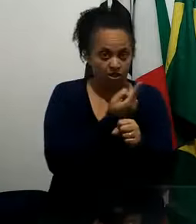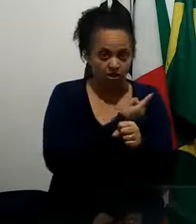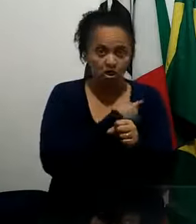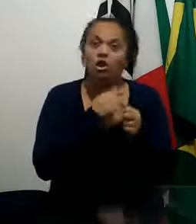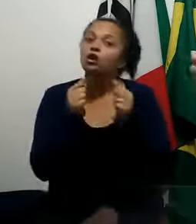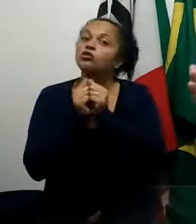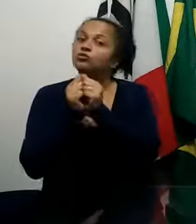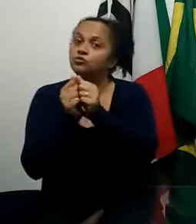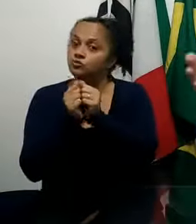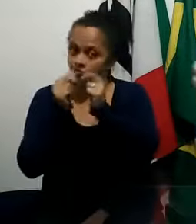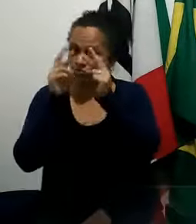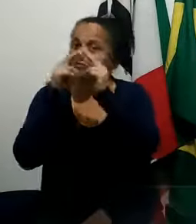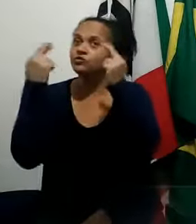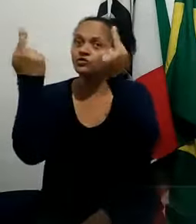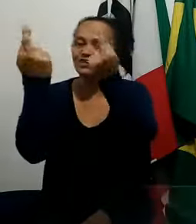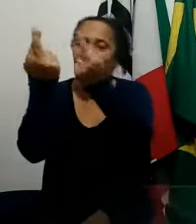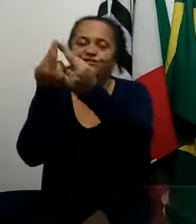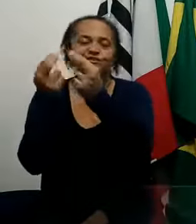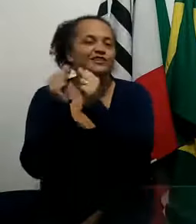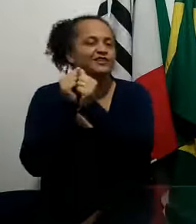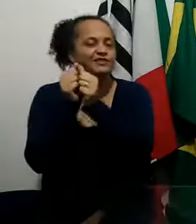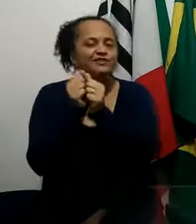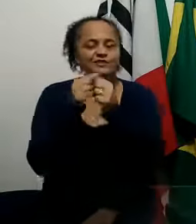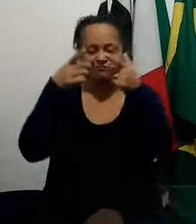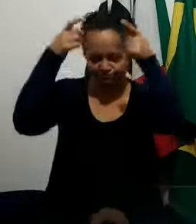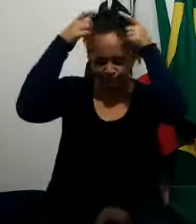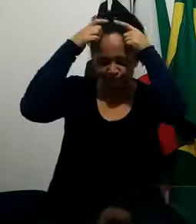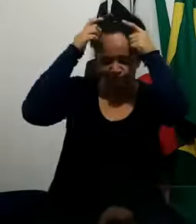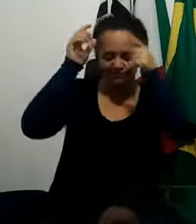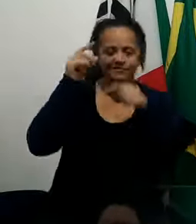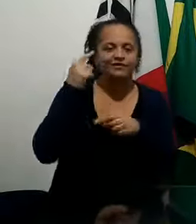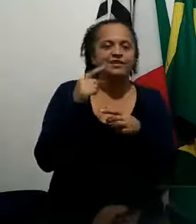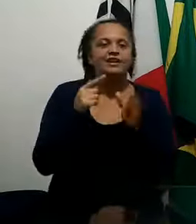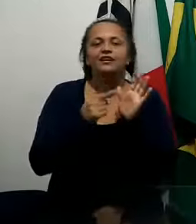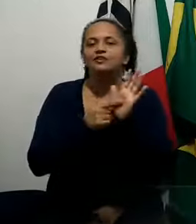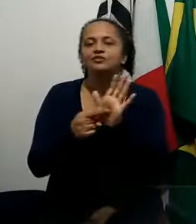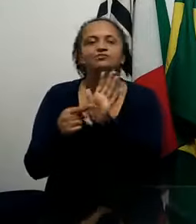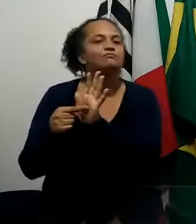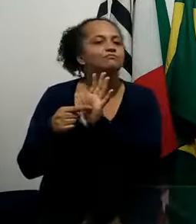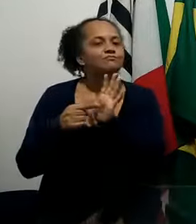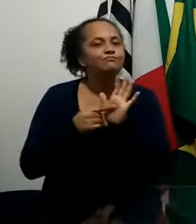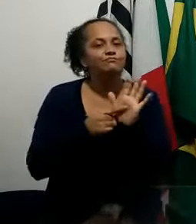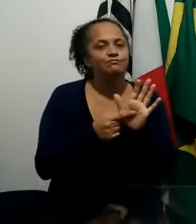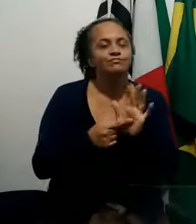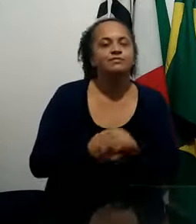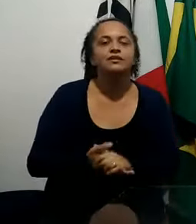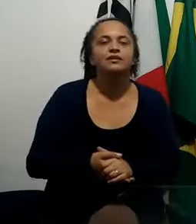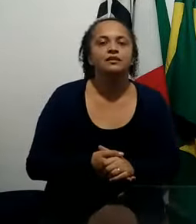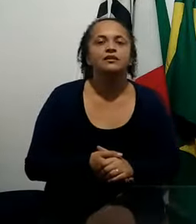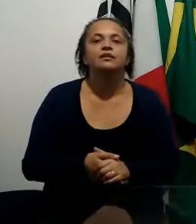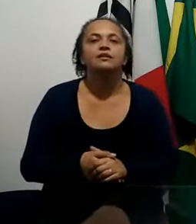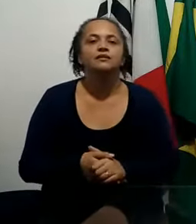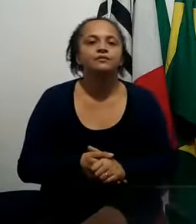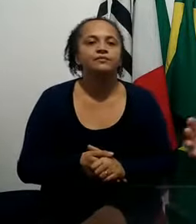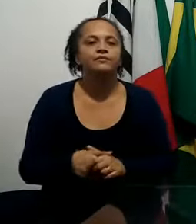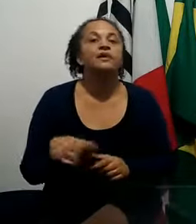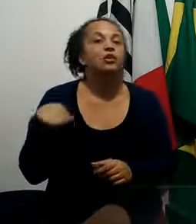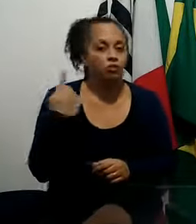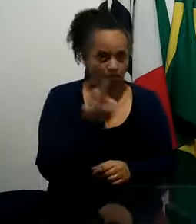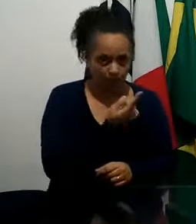o privilégio que Jesus vai dar à igreja, a sua noiva. Por isso, meus irmãos, né,